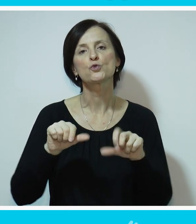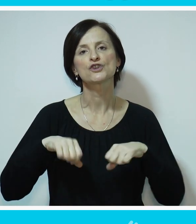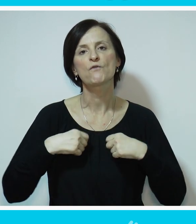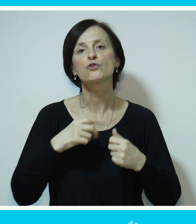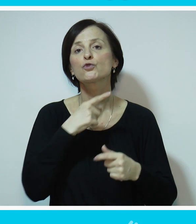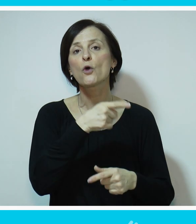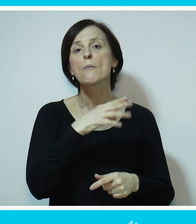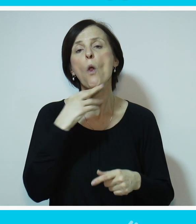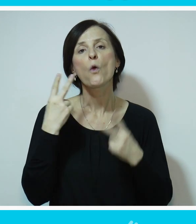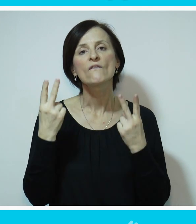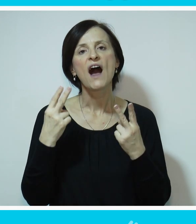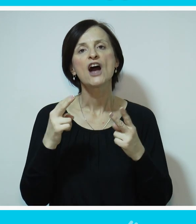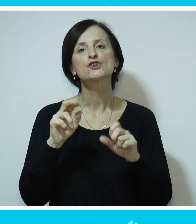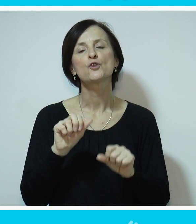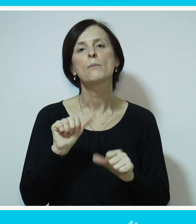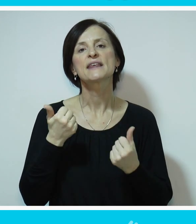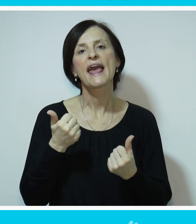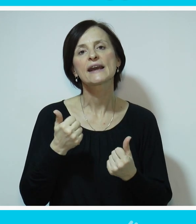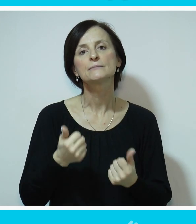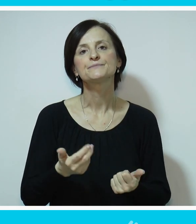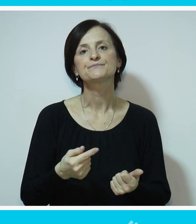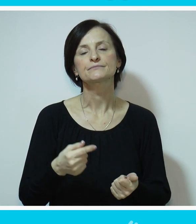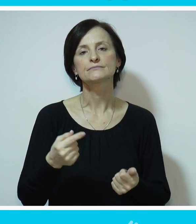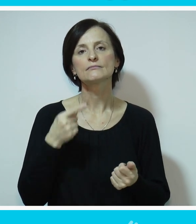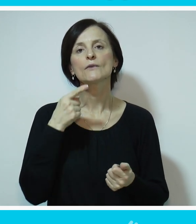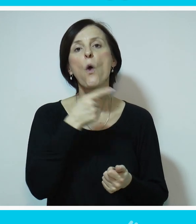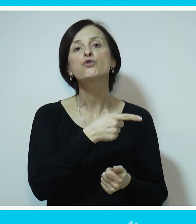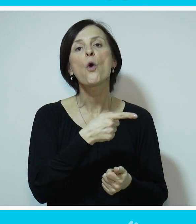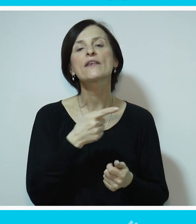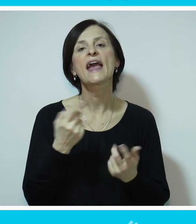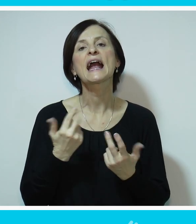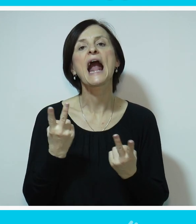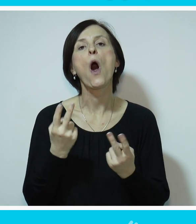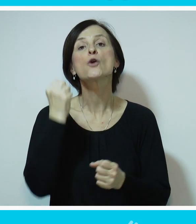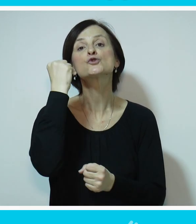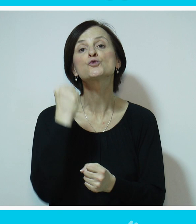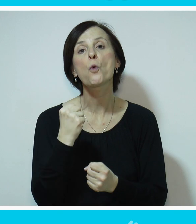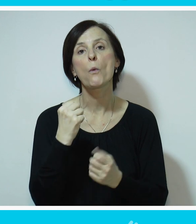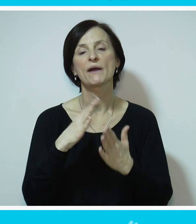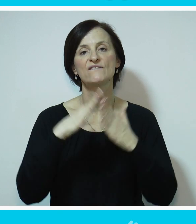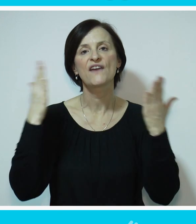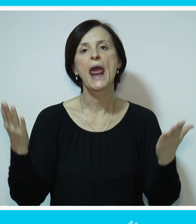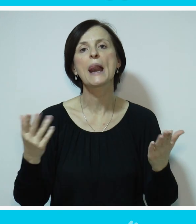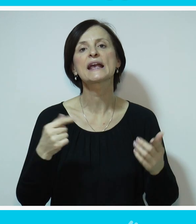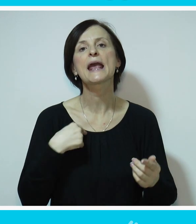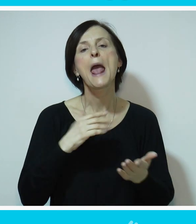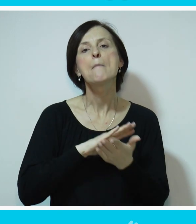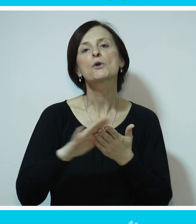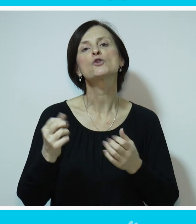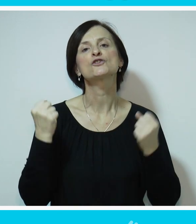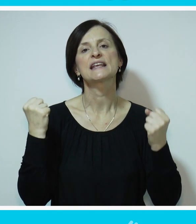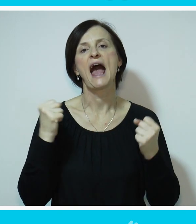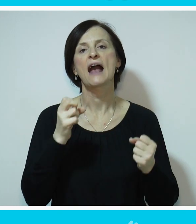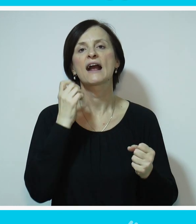Jako važno, zato što je to stub tako veliki da si prosto